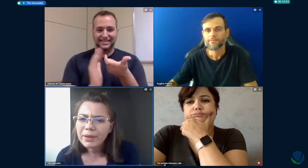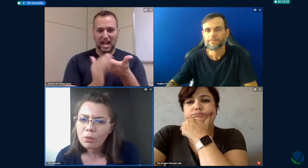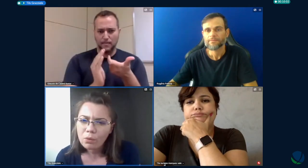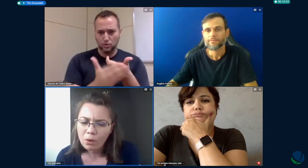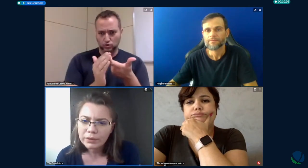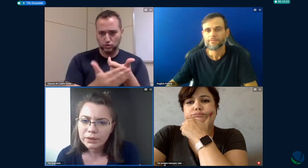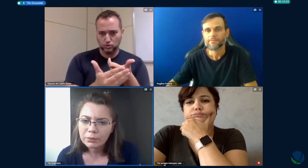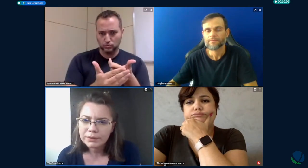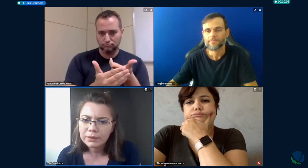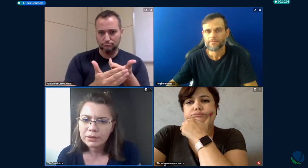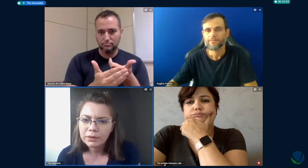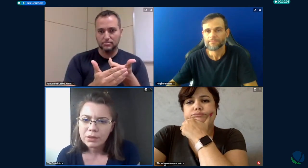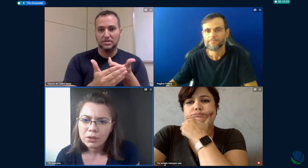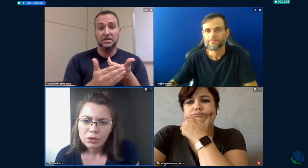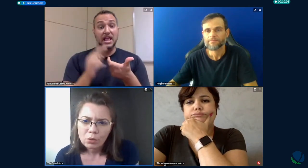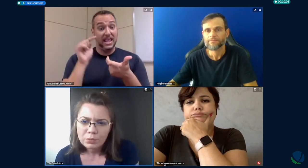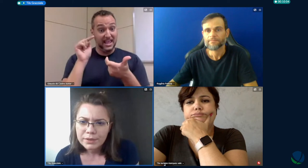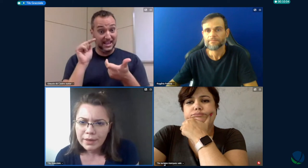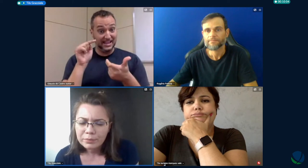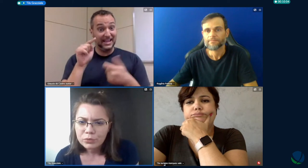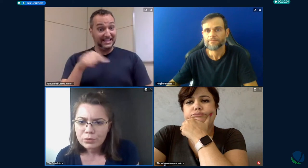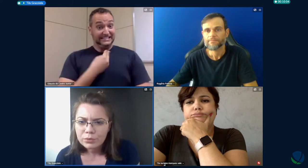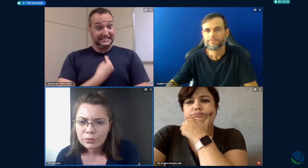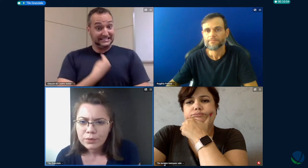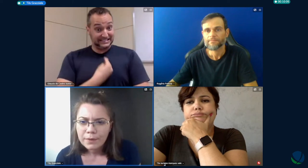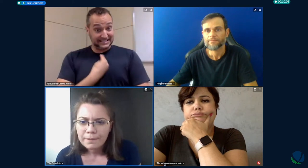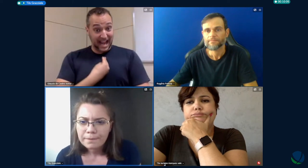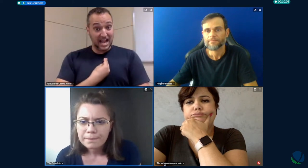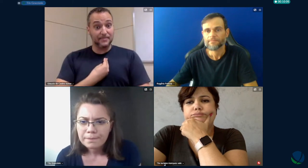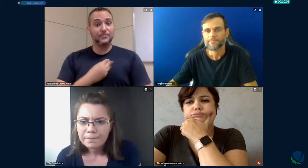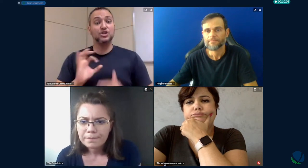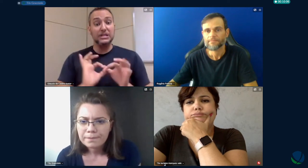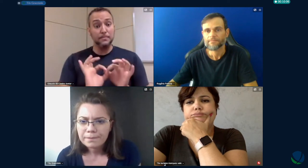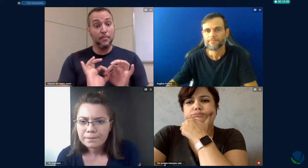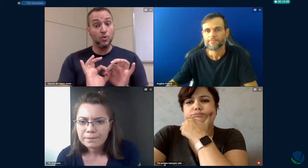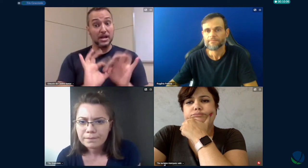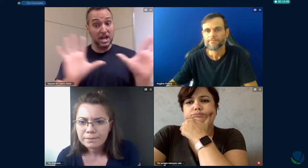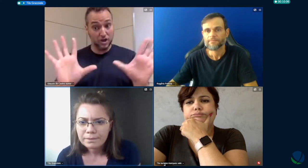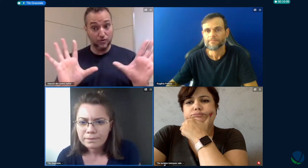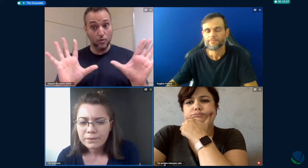Você também concorda com os termos?